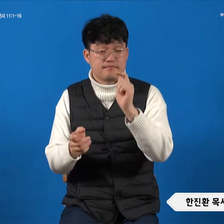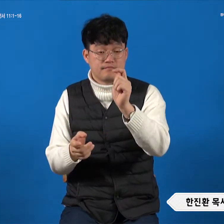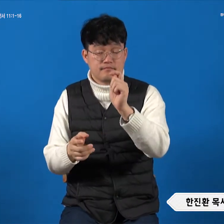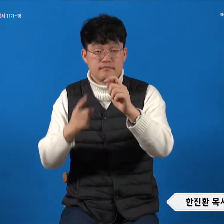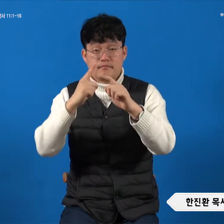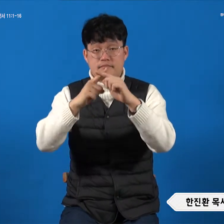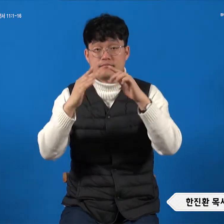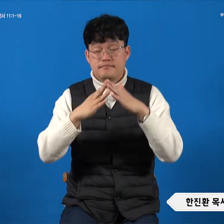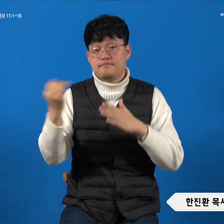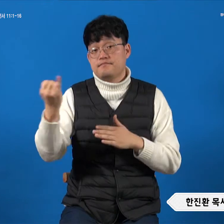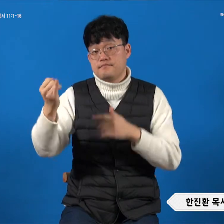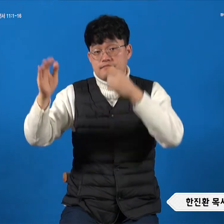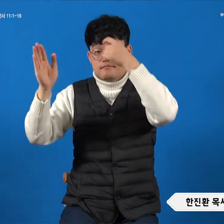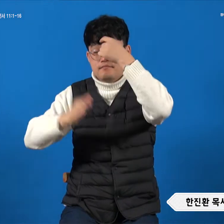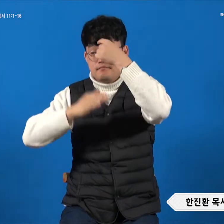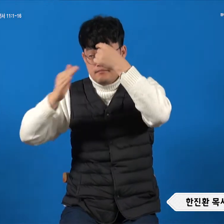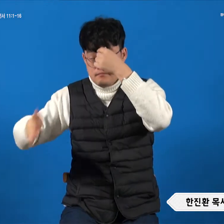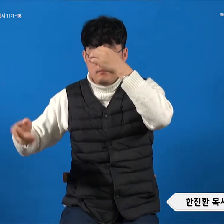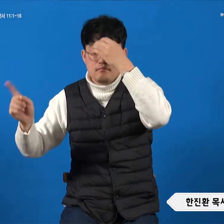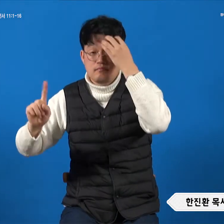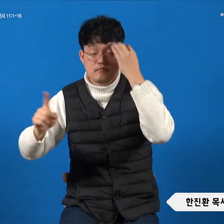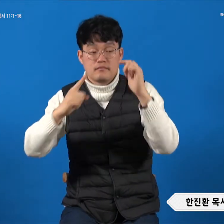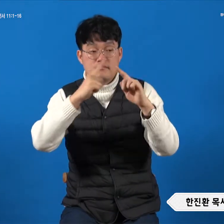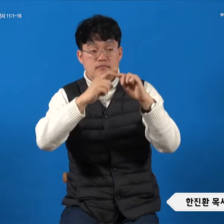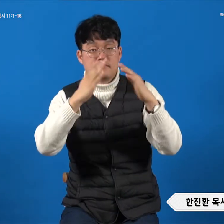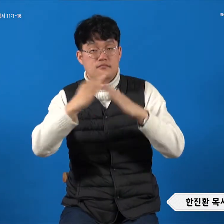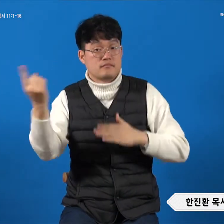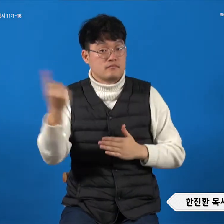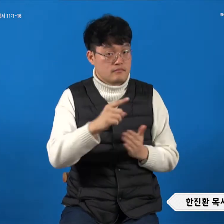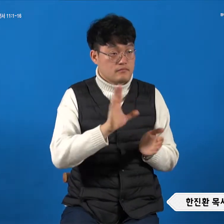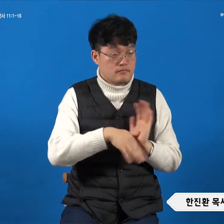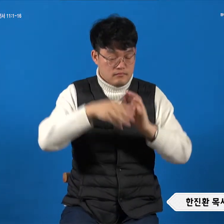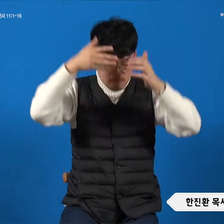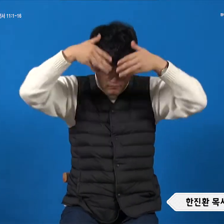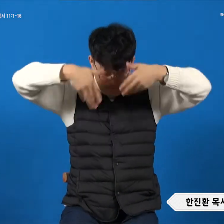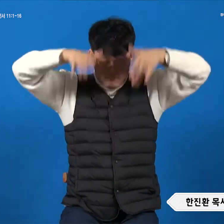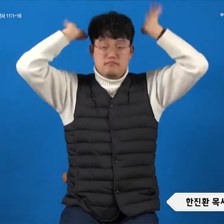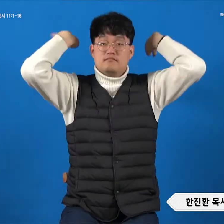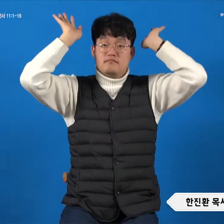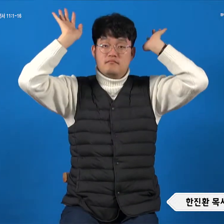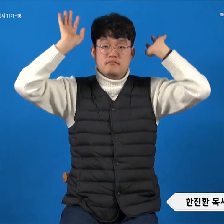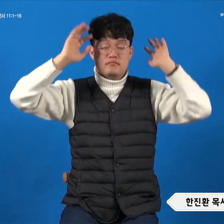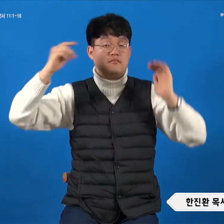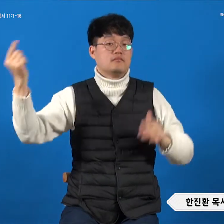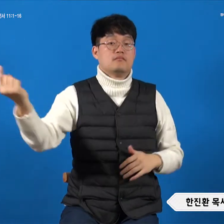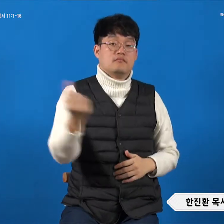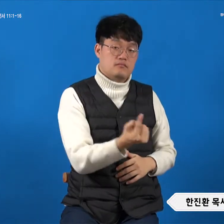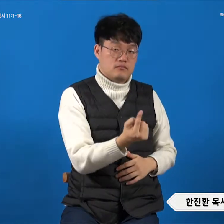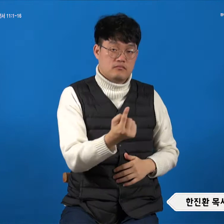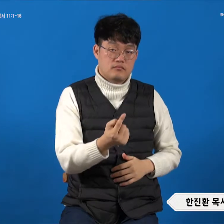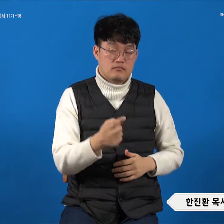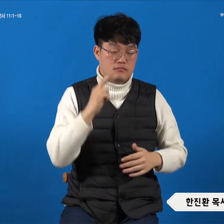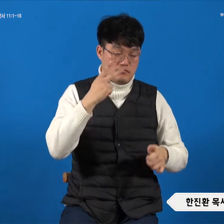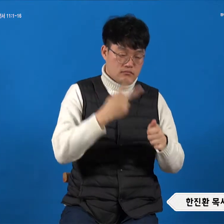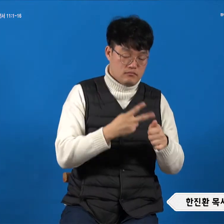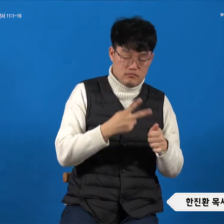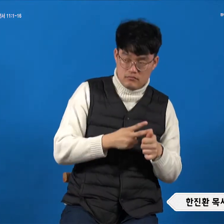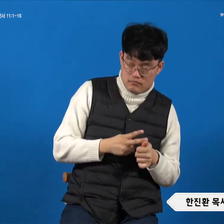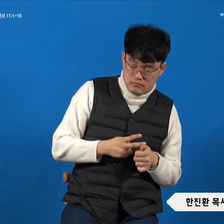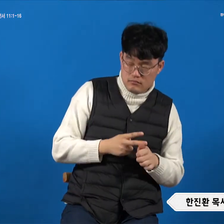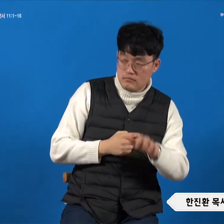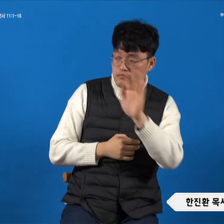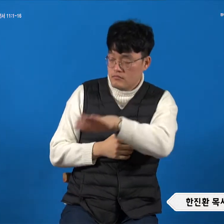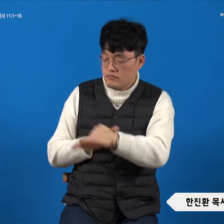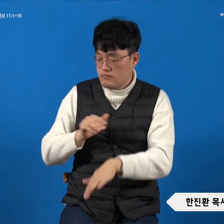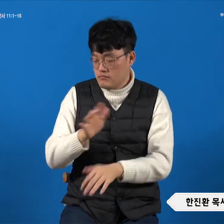문제는 고린도 교회의 여자 성도들이 교회에 올 때에 노을을 그냥 벗어 던지고 온 것입니다. 바울